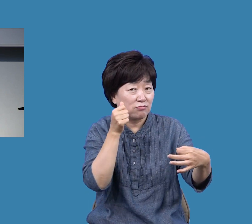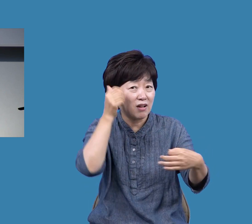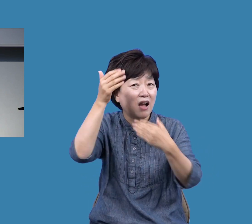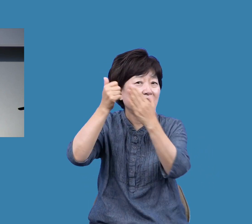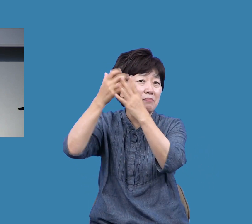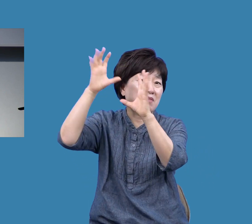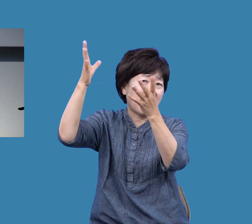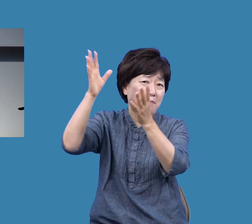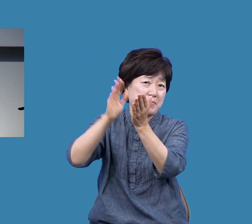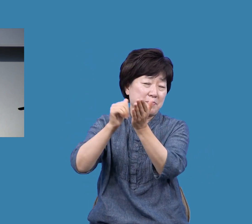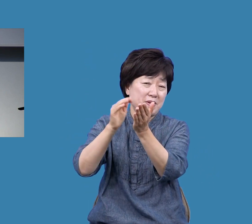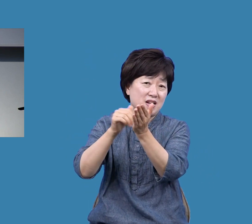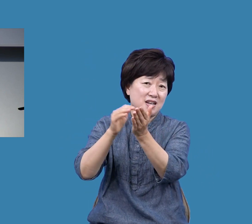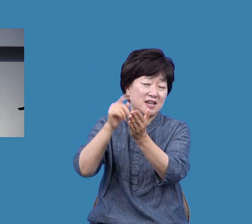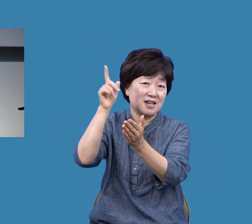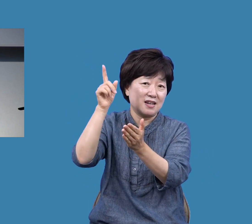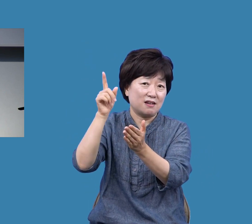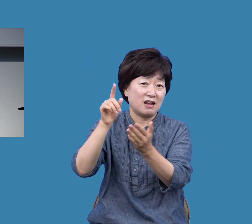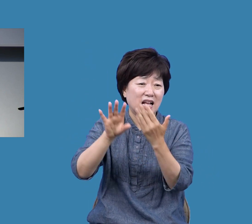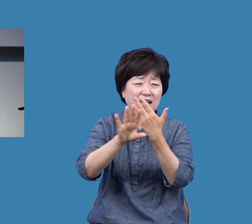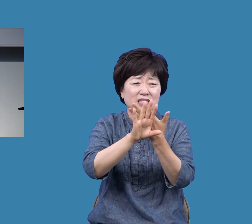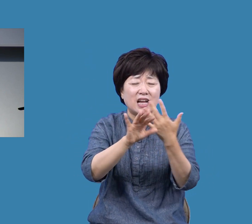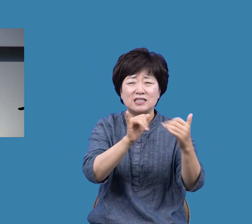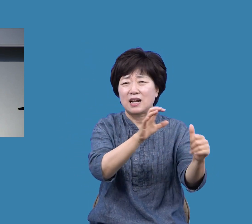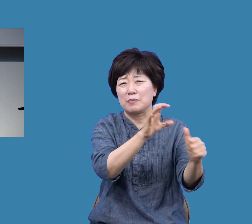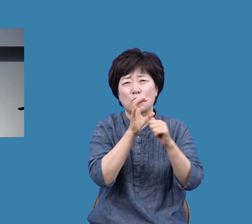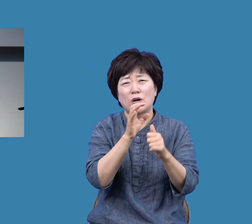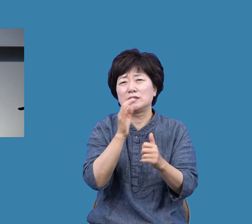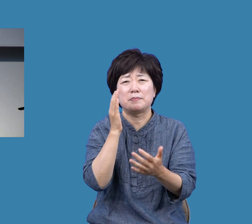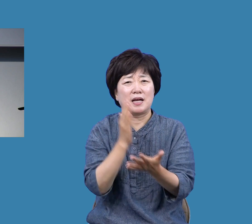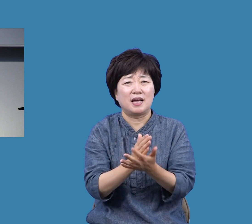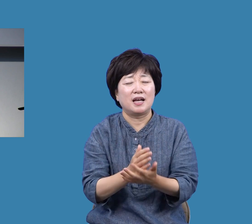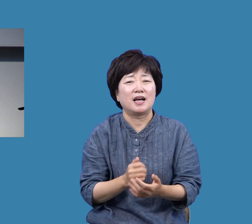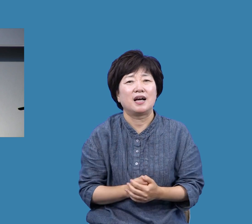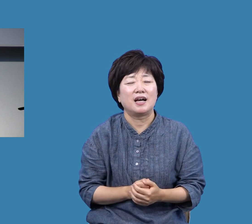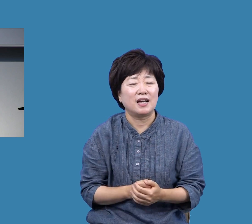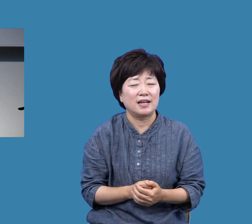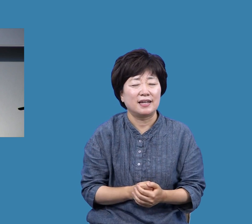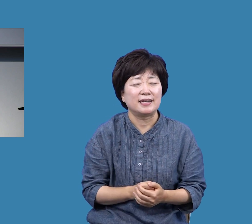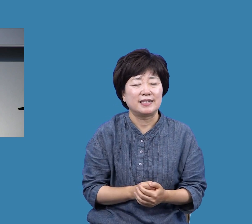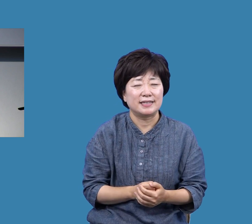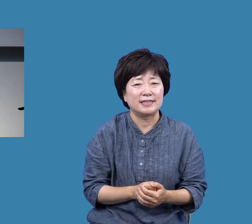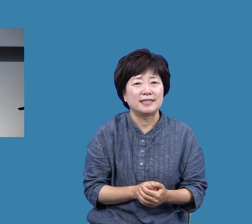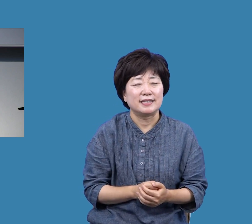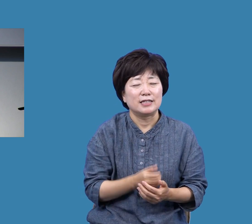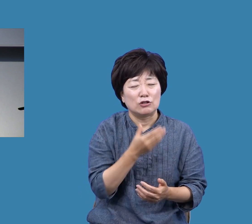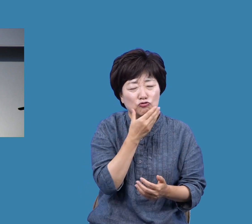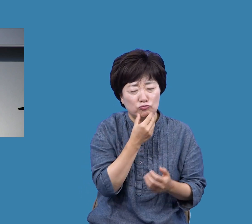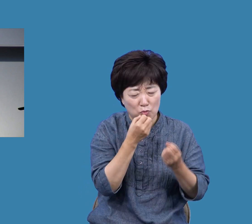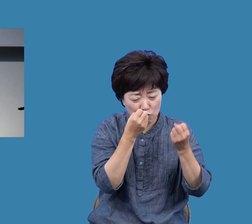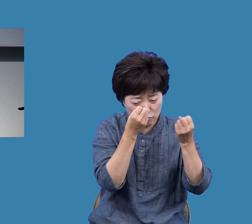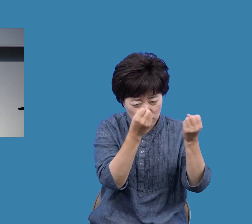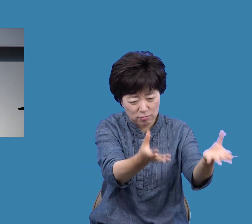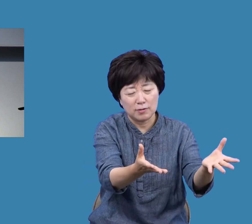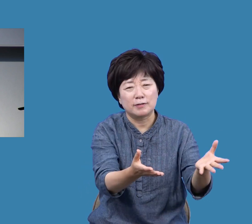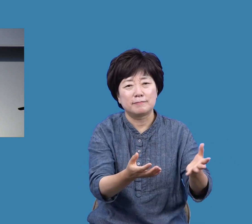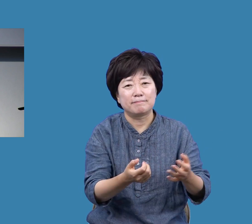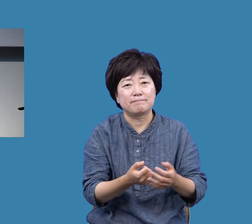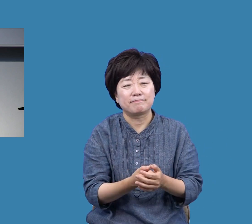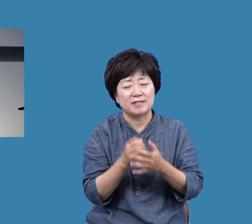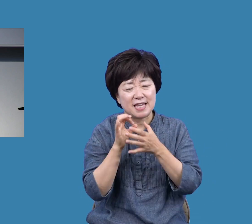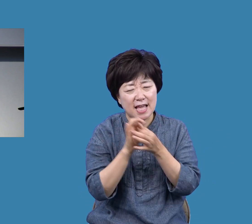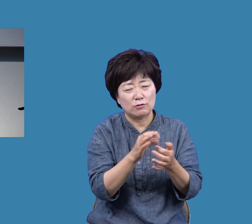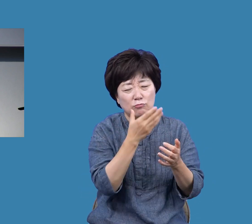비밀이잖아. 다른 사람 이용하려고 그러지 말라고. 이용하려고 그러지 말고 축복하세요.